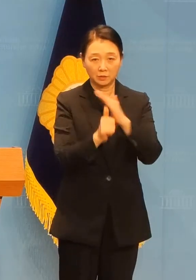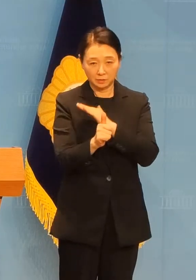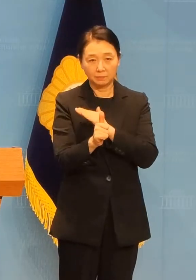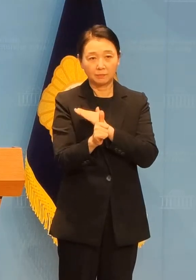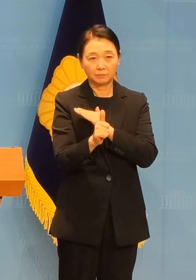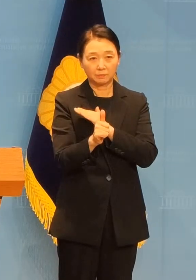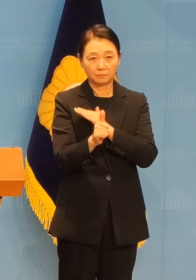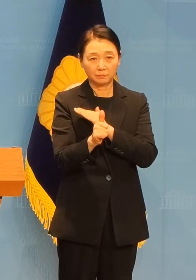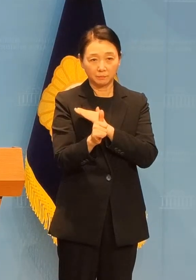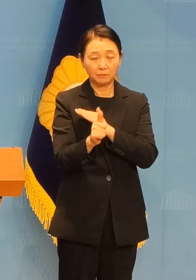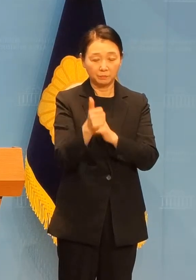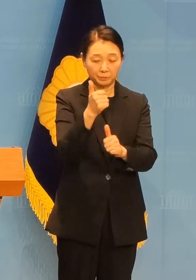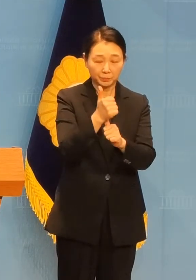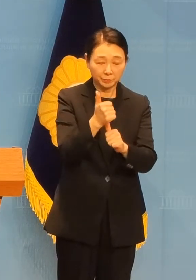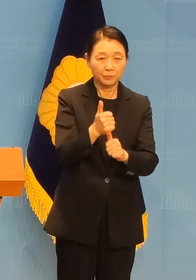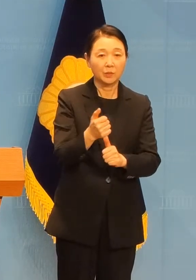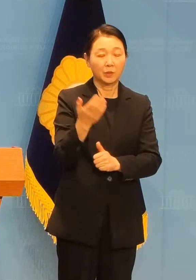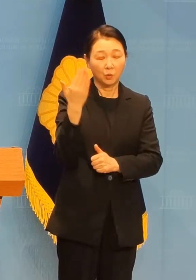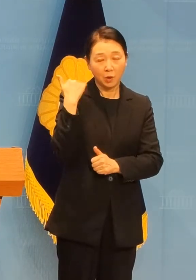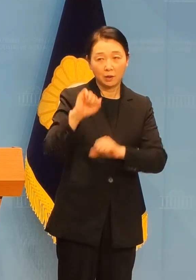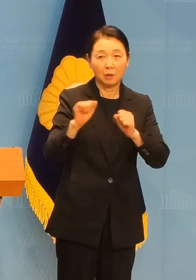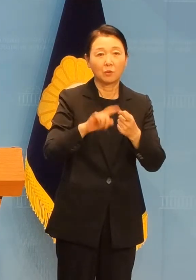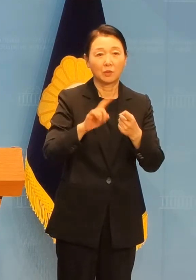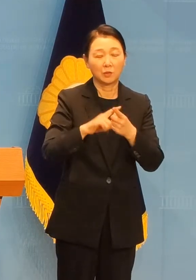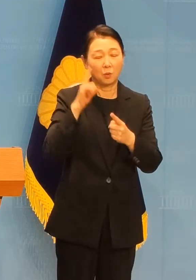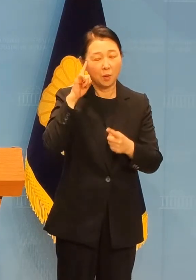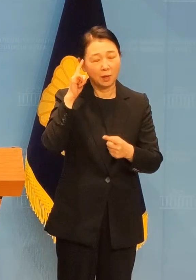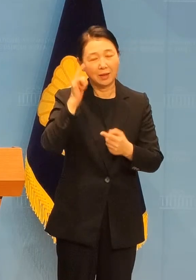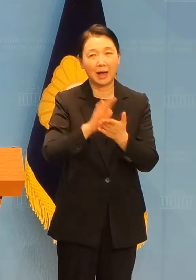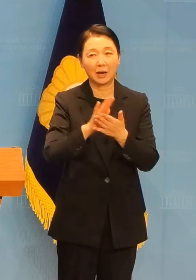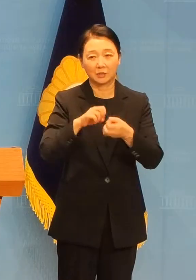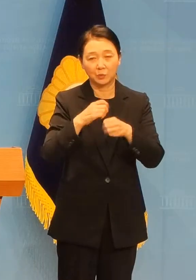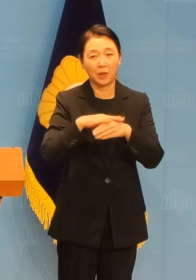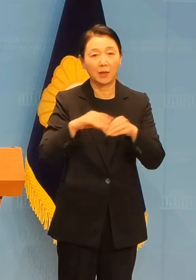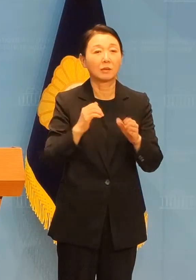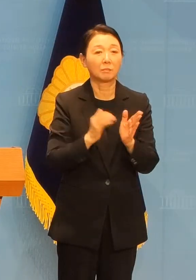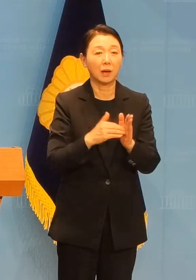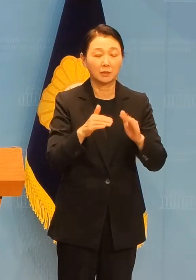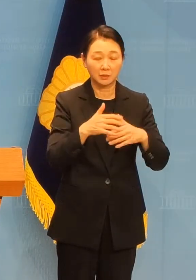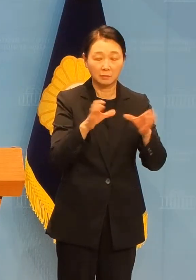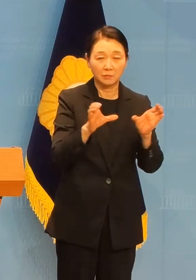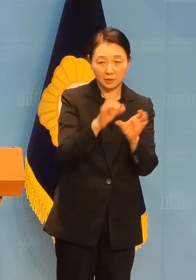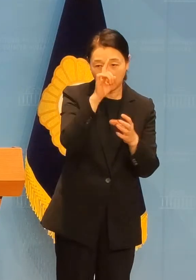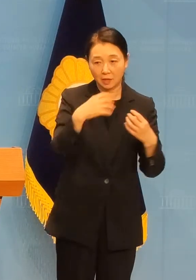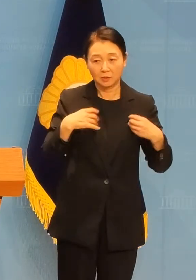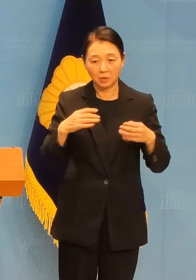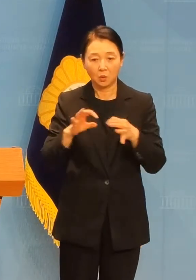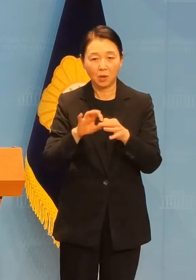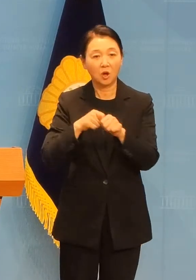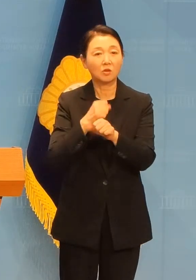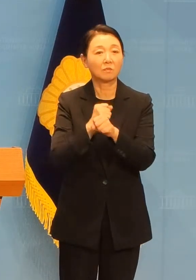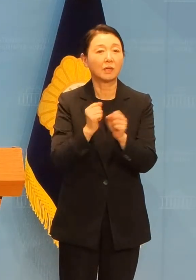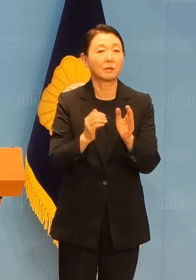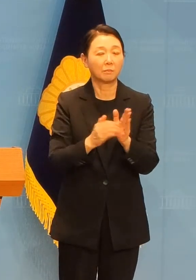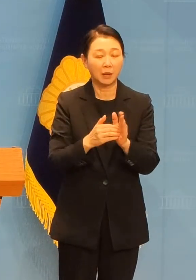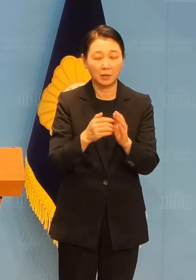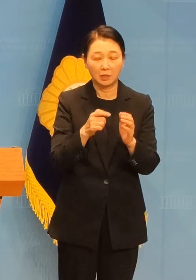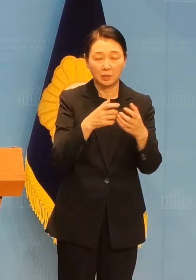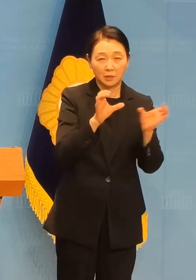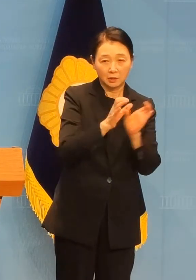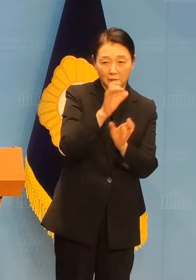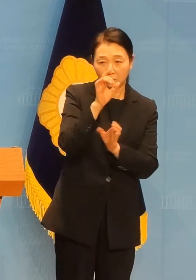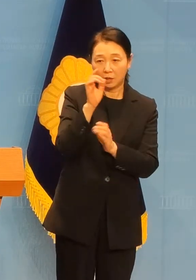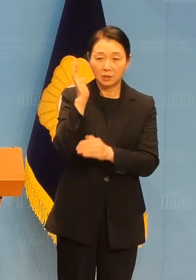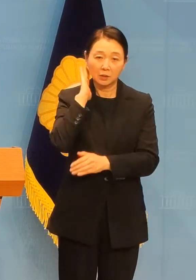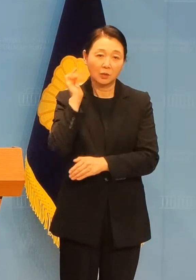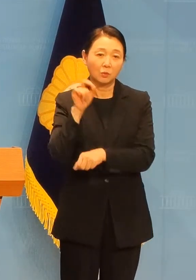부실장과 관련된 과거의 행보를 자의적으로 해석해 현재 당청 관계와 무리하게 연결하며 마치 당과 대통령실